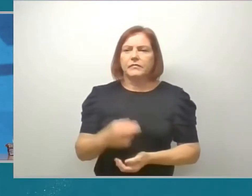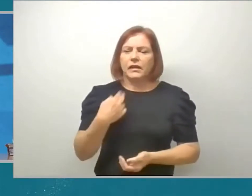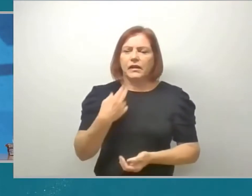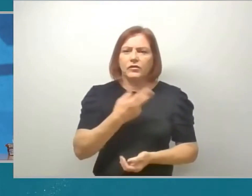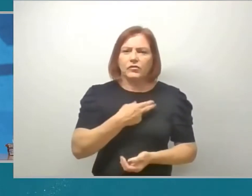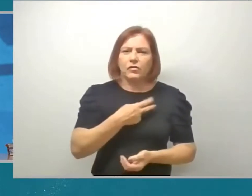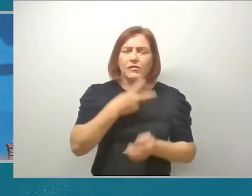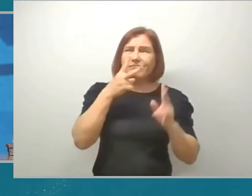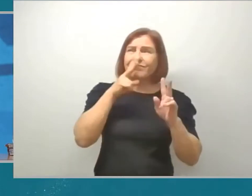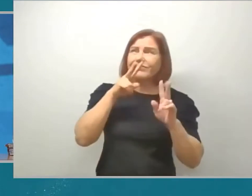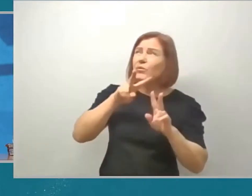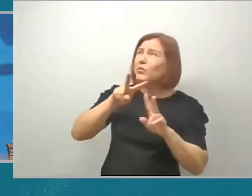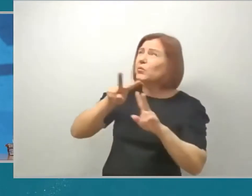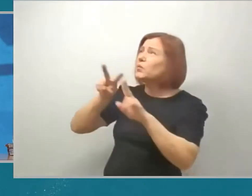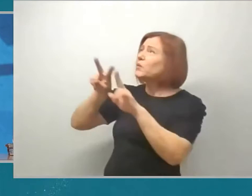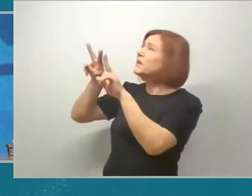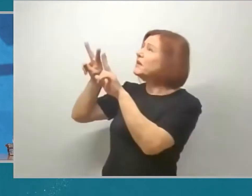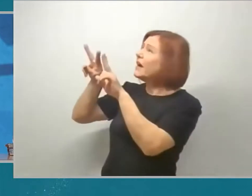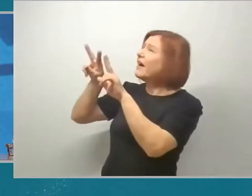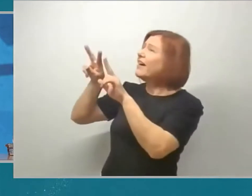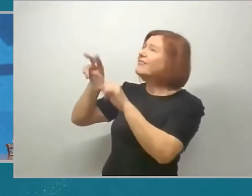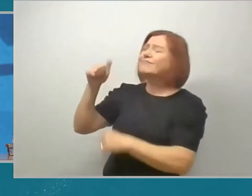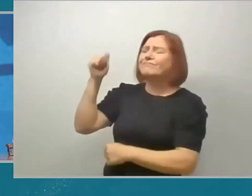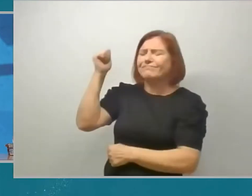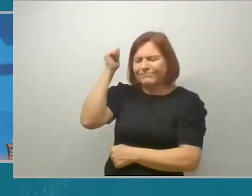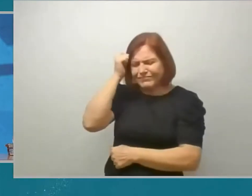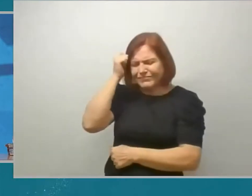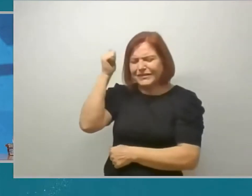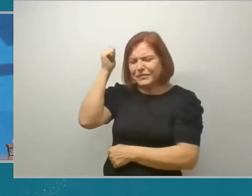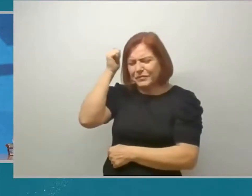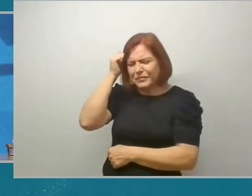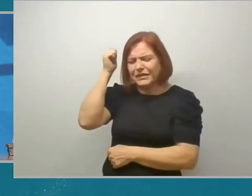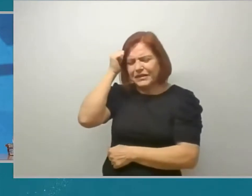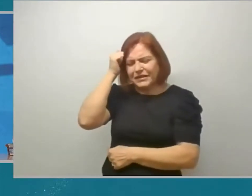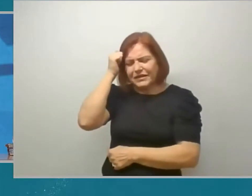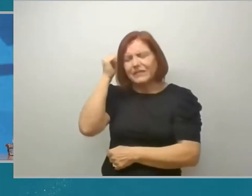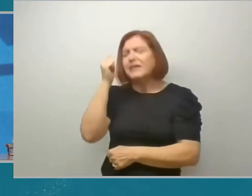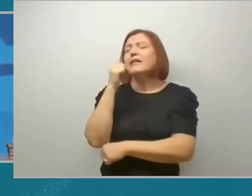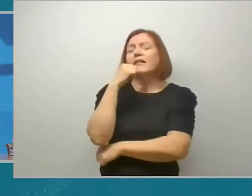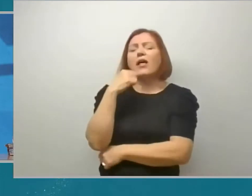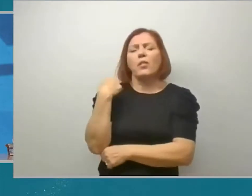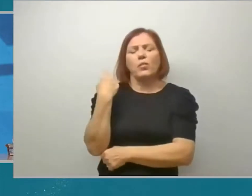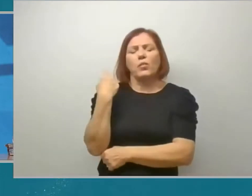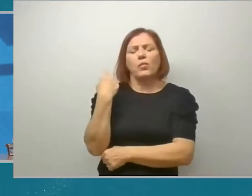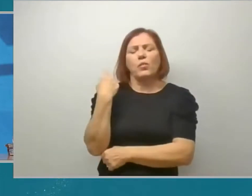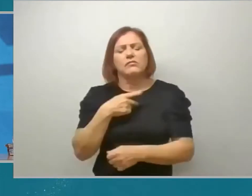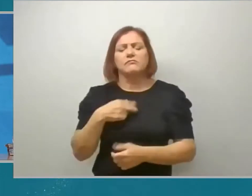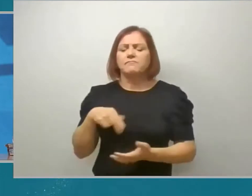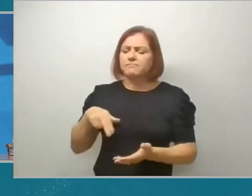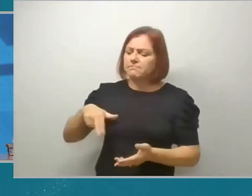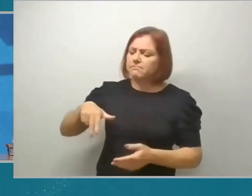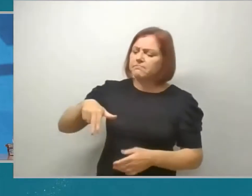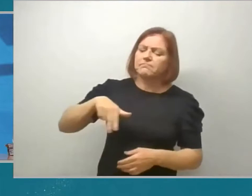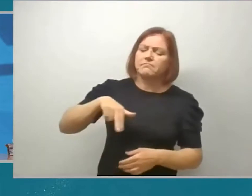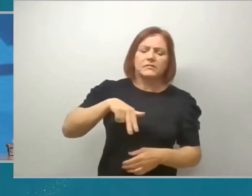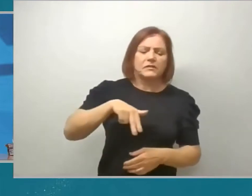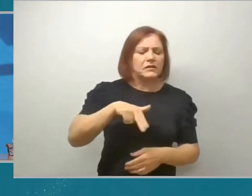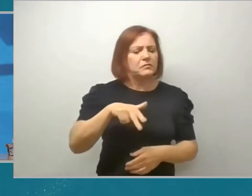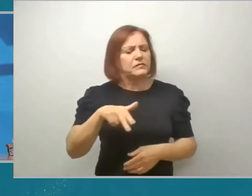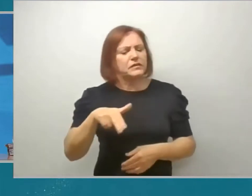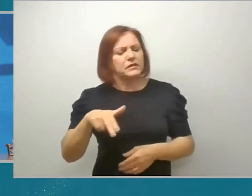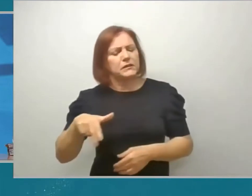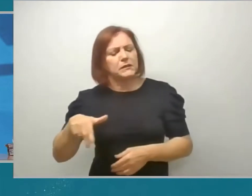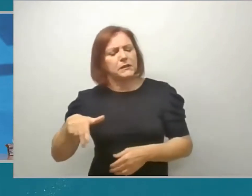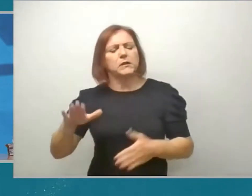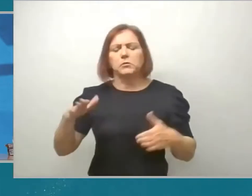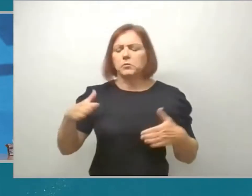nos arrepender ao Senhor. Muitas vezes a gente está na caminhada, estamos muito bem na